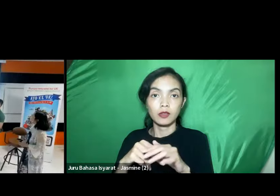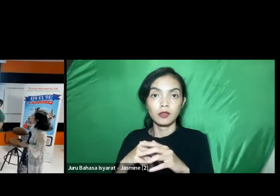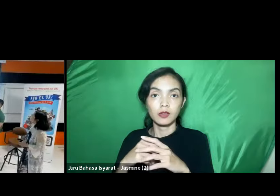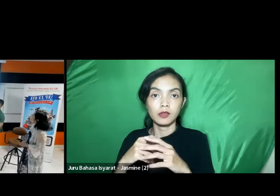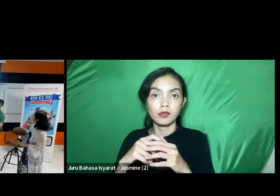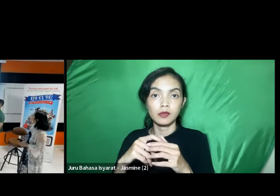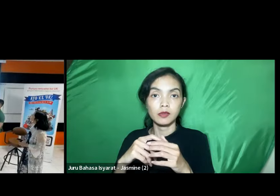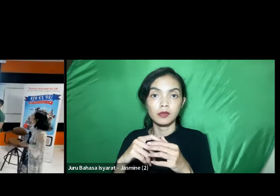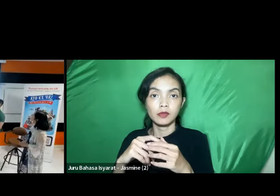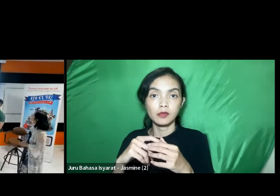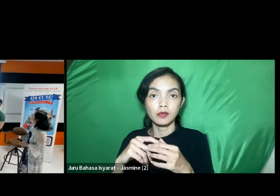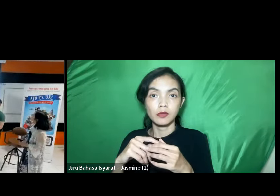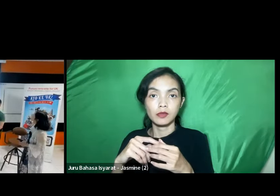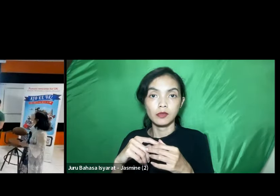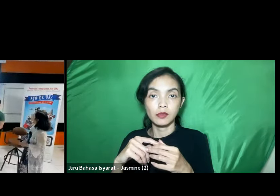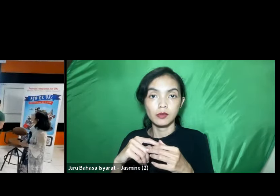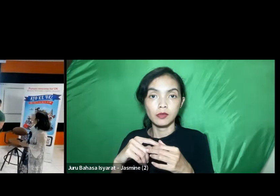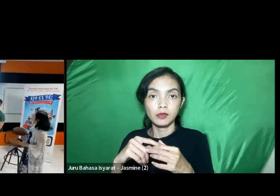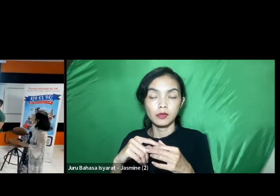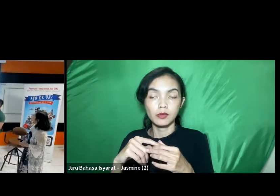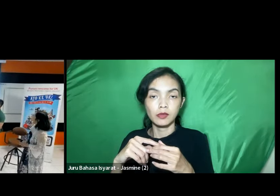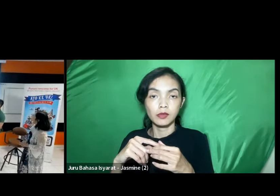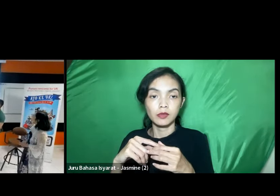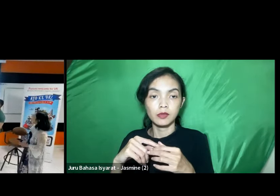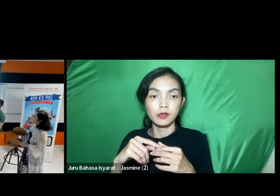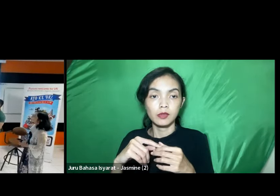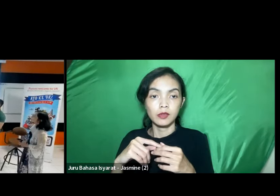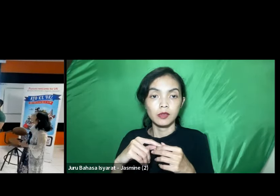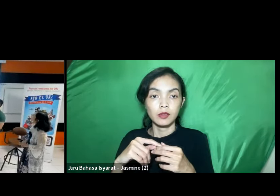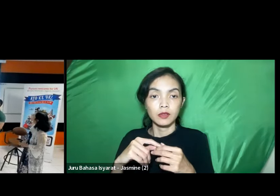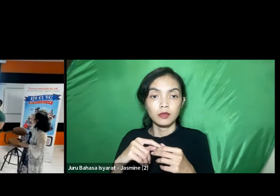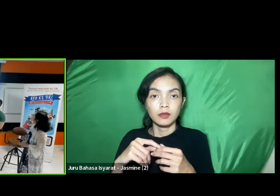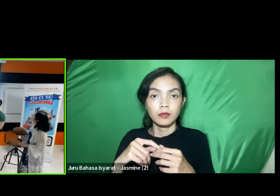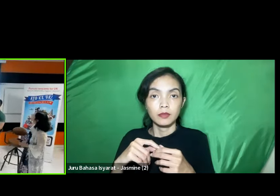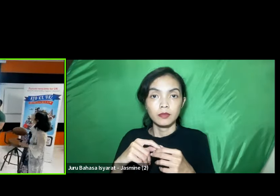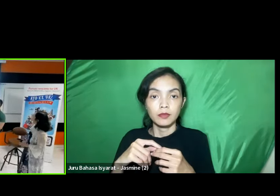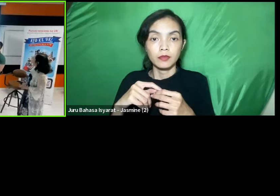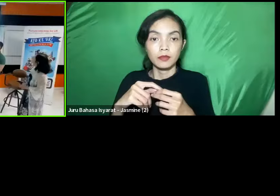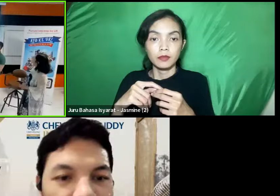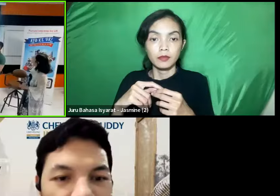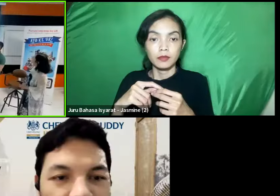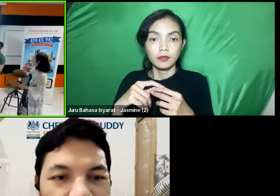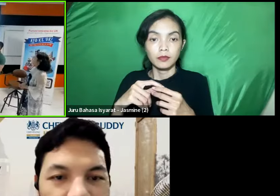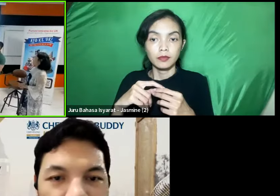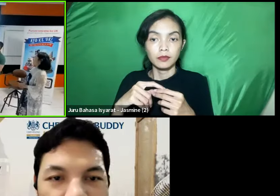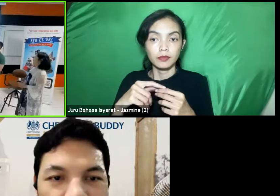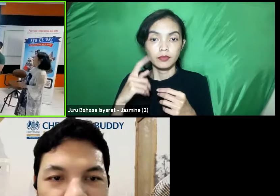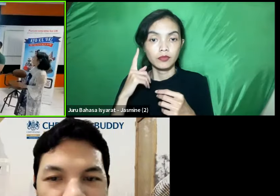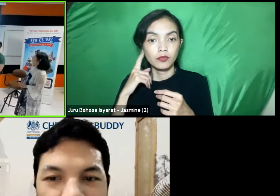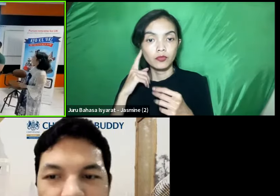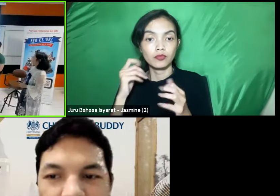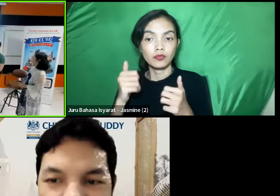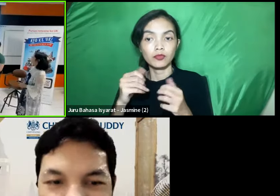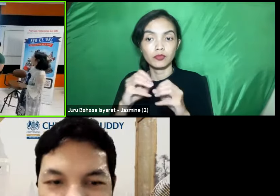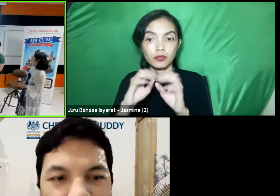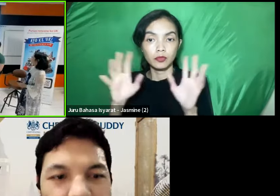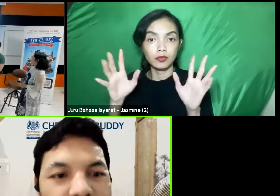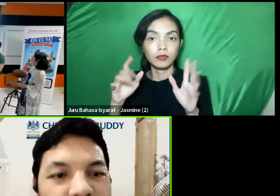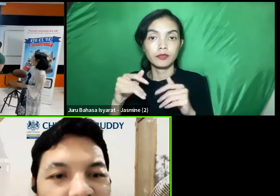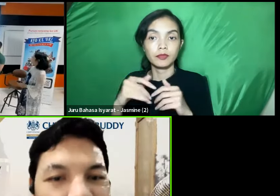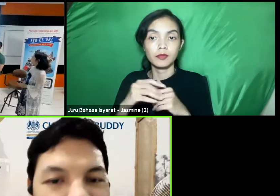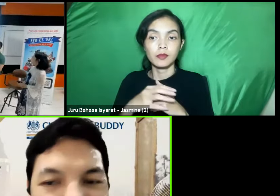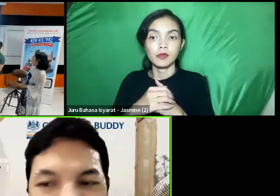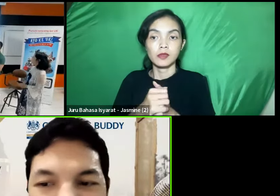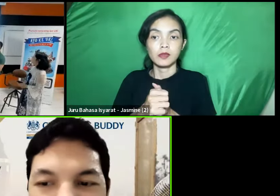Hakim Halo eh tas ya tas kedengaran Mas ya oke